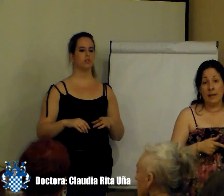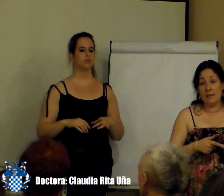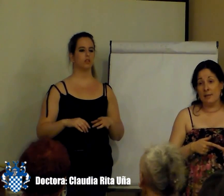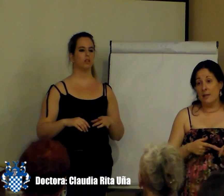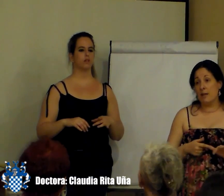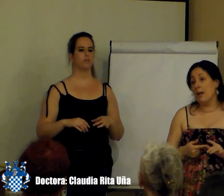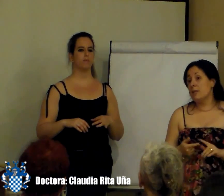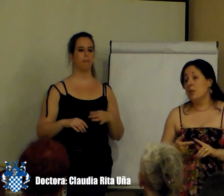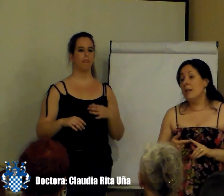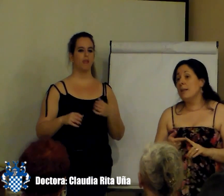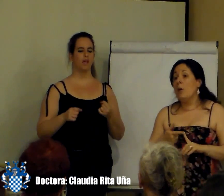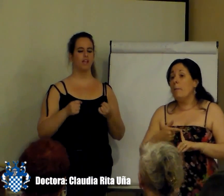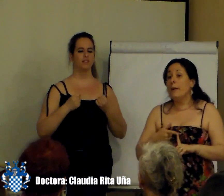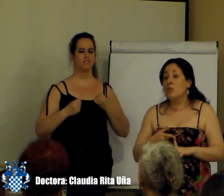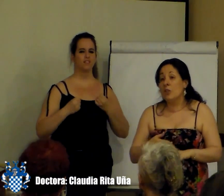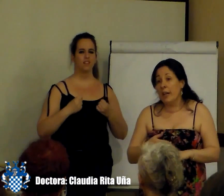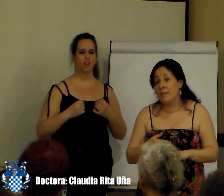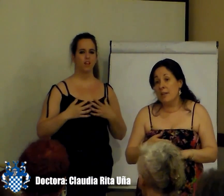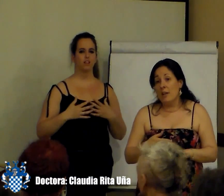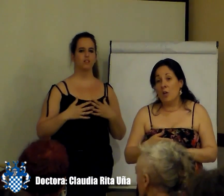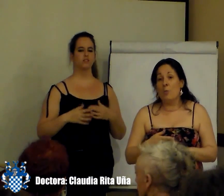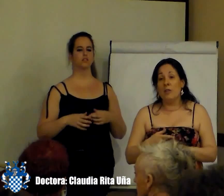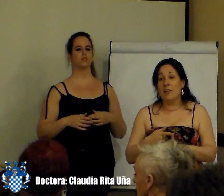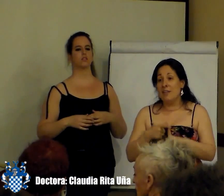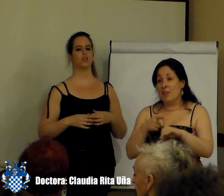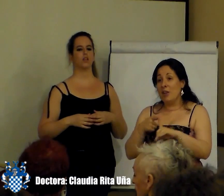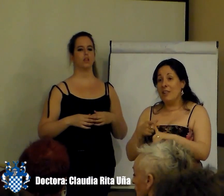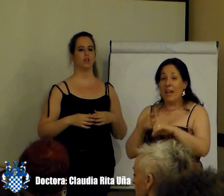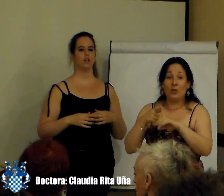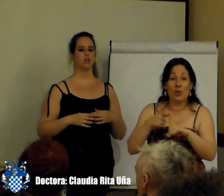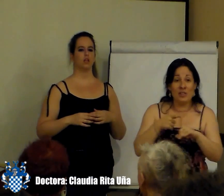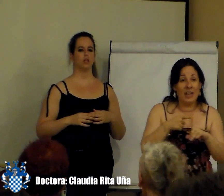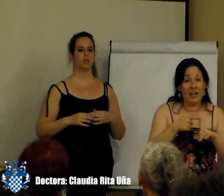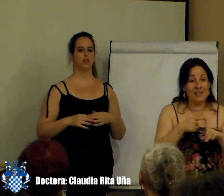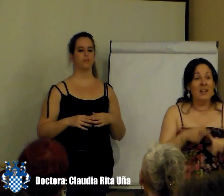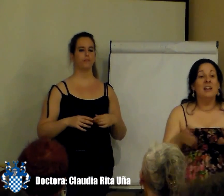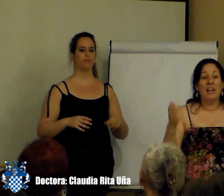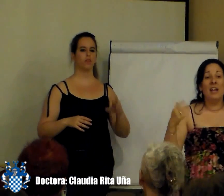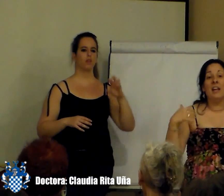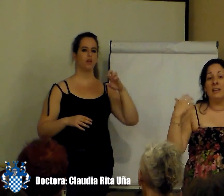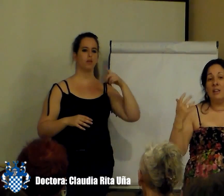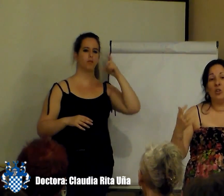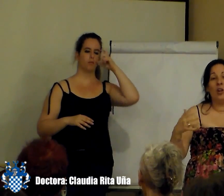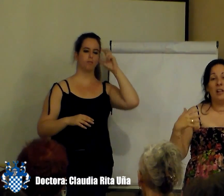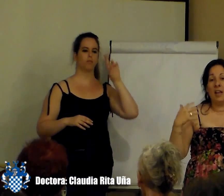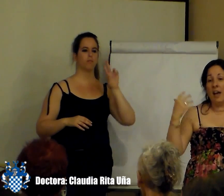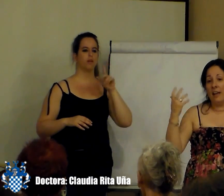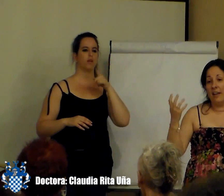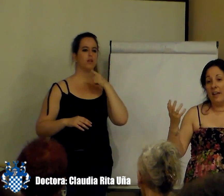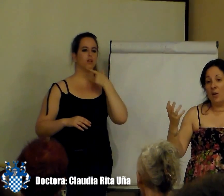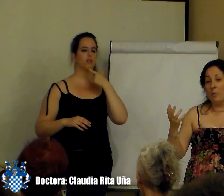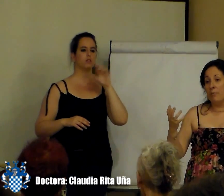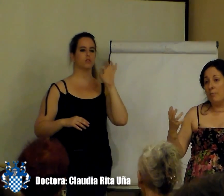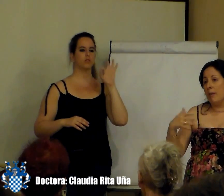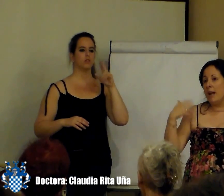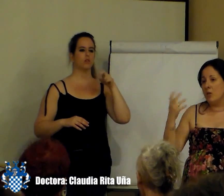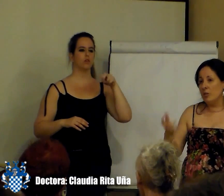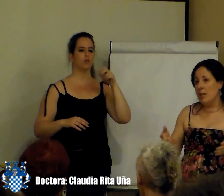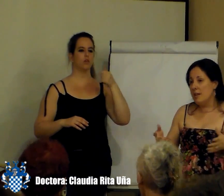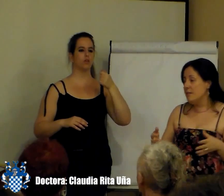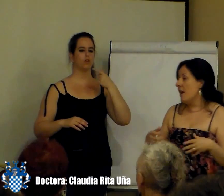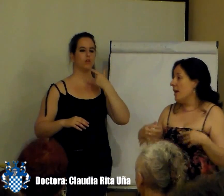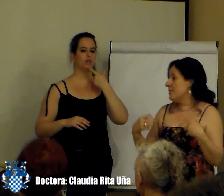el estrés y relacionarse con personas, como se dice hoy en día, tóxicas, que estén todo el día con